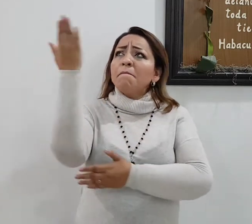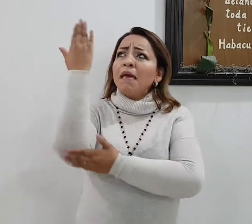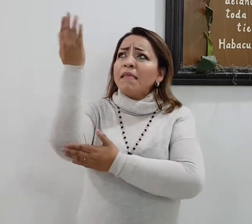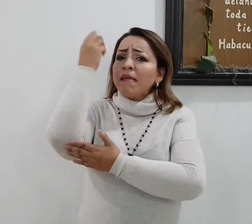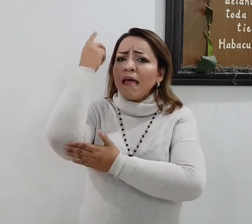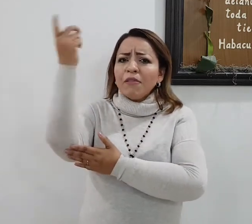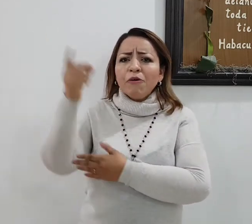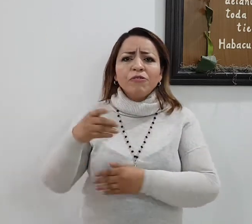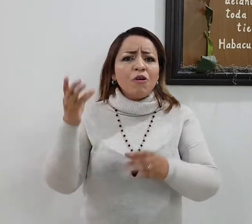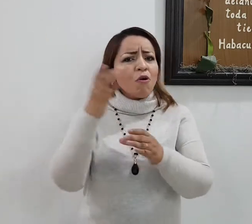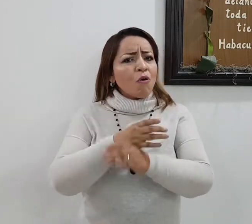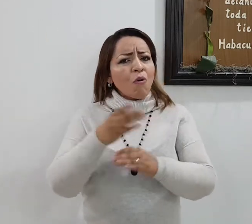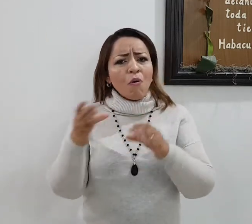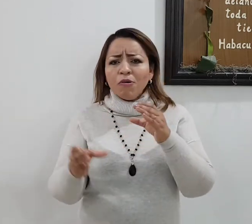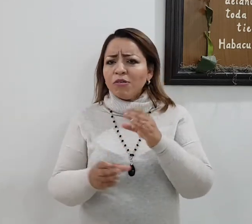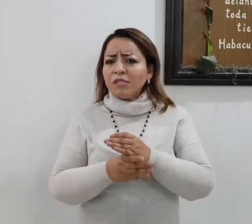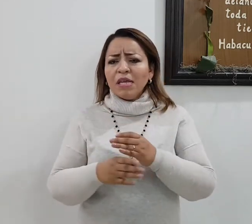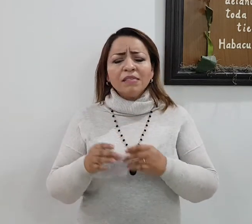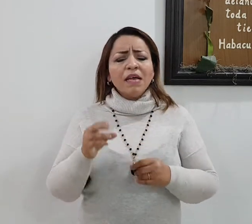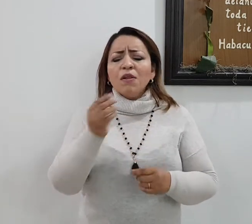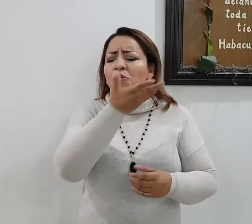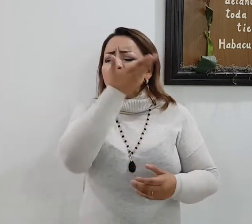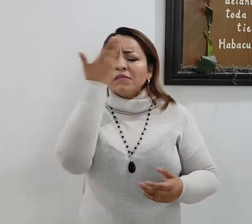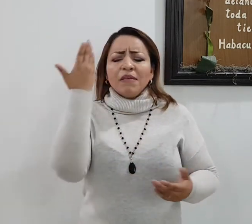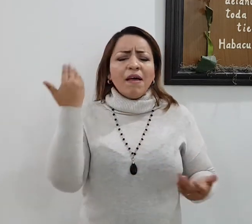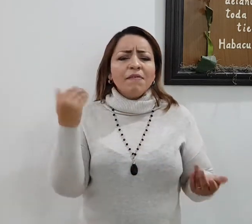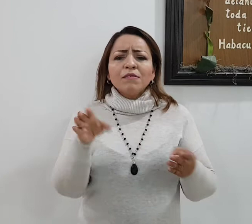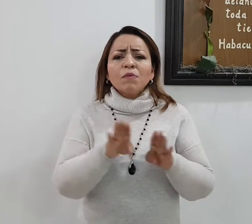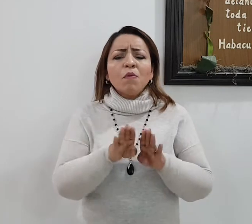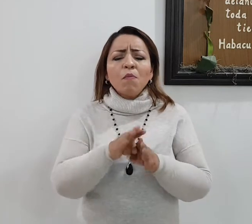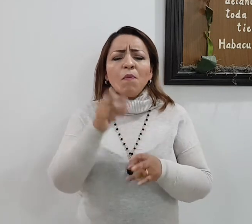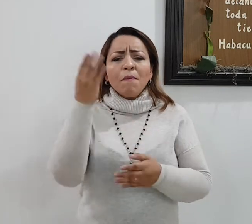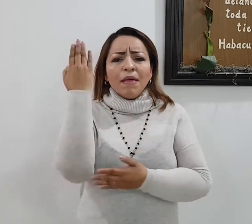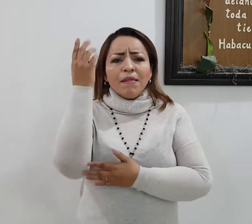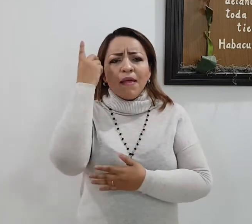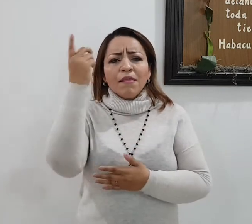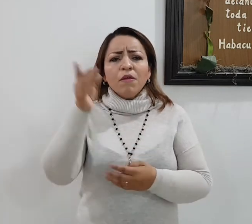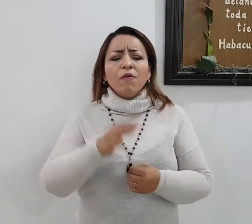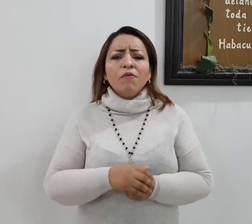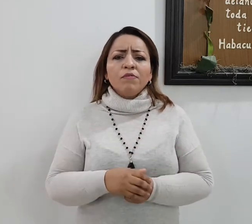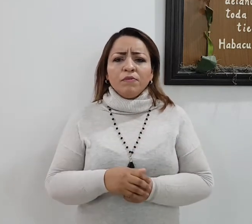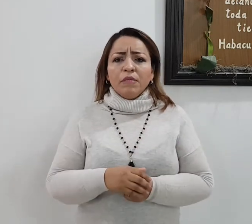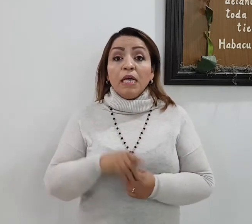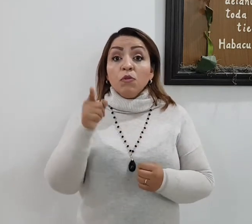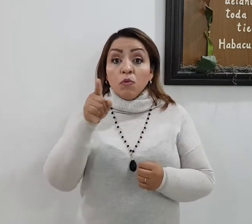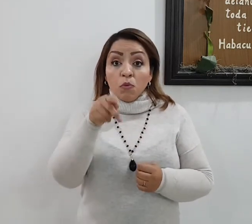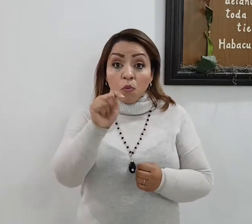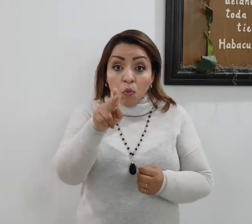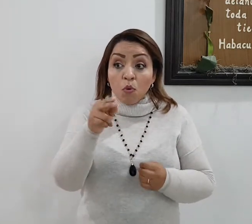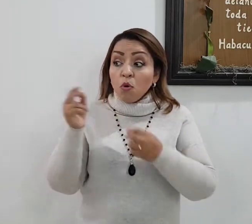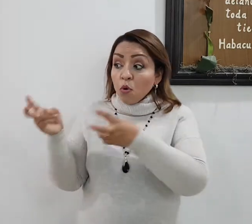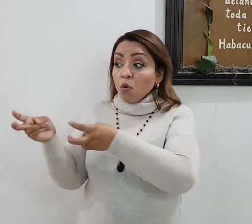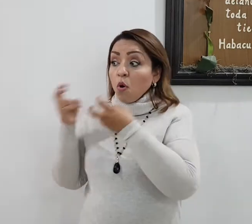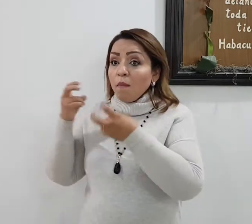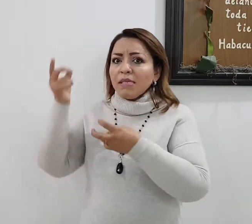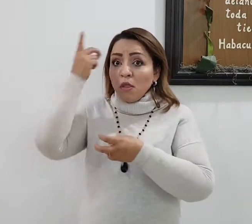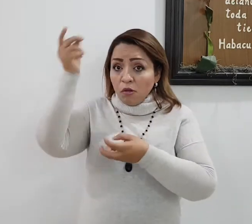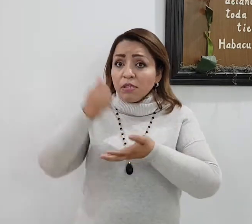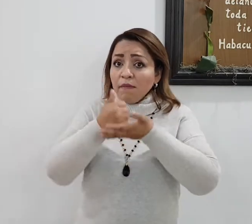así no es la voluntad de Dios, hermano. Aunque usted me diga: es que yo oré, pastor, ¿por qué me detuvieron? porque no estamos orando conforme a la voluntad de